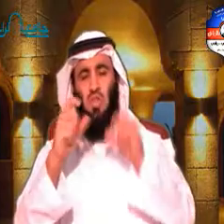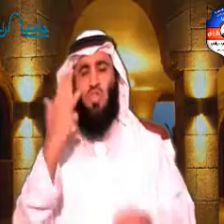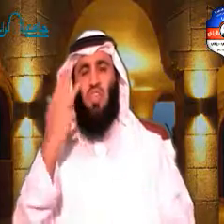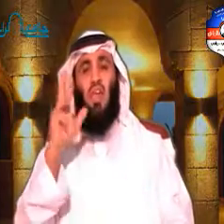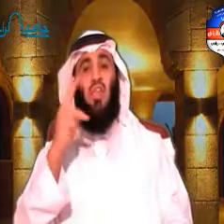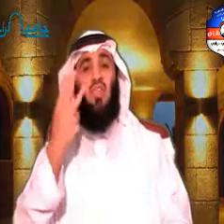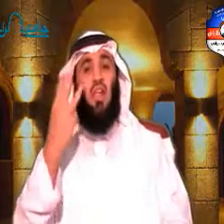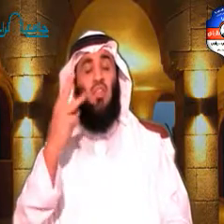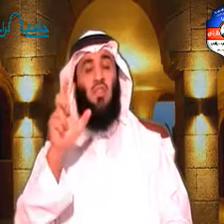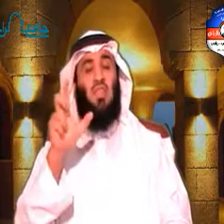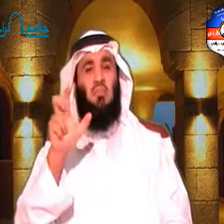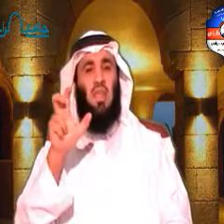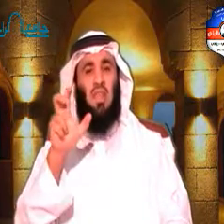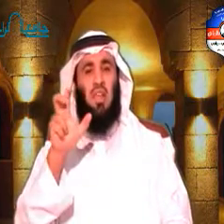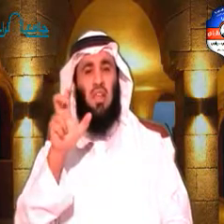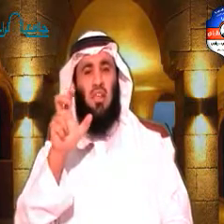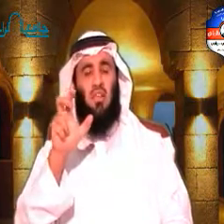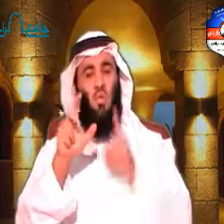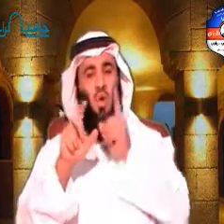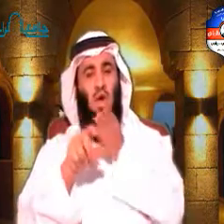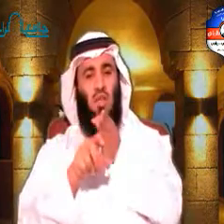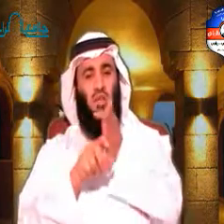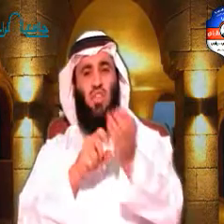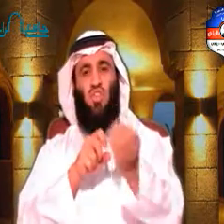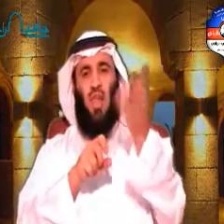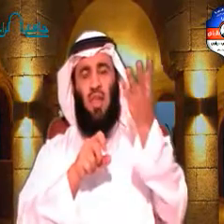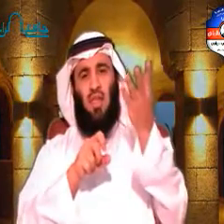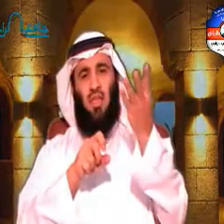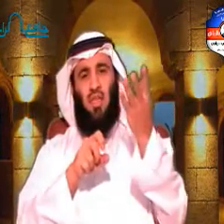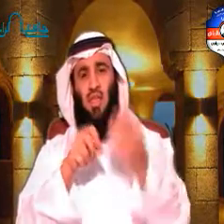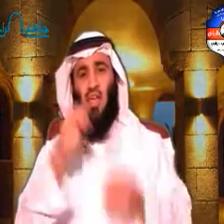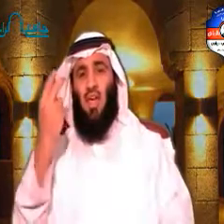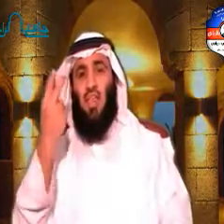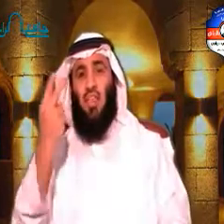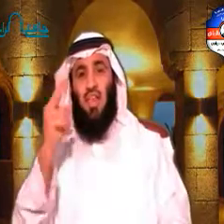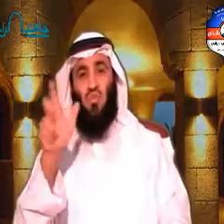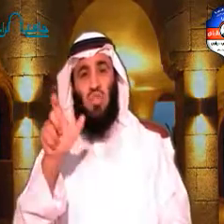النار. قيل: يا رسول الله من هم؟ قيل: يا رسول